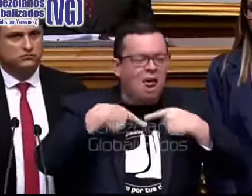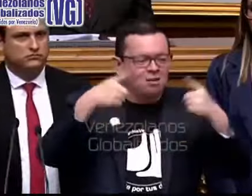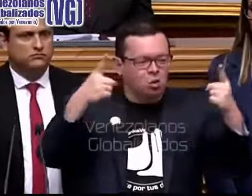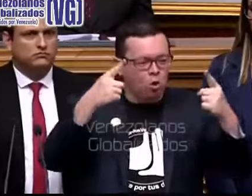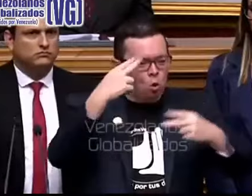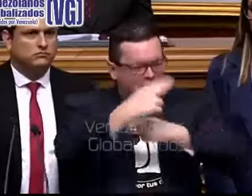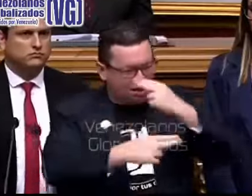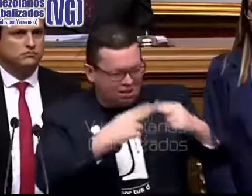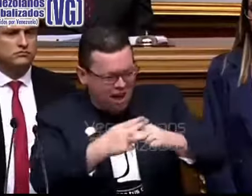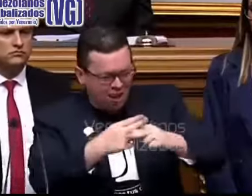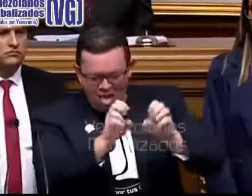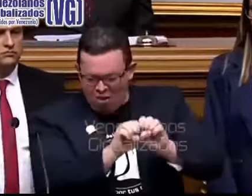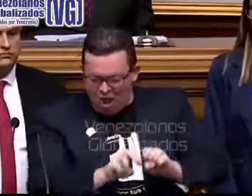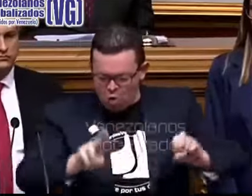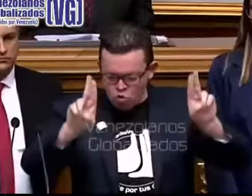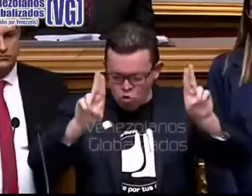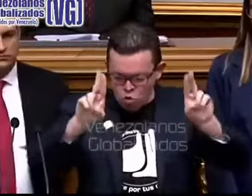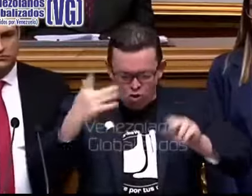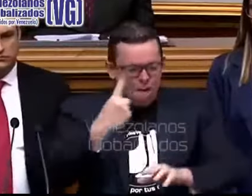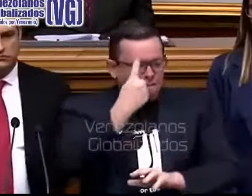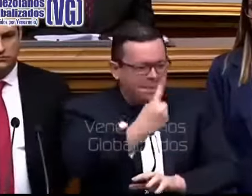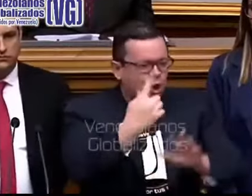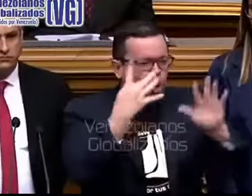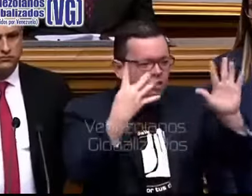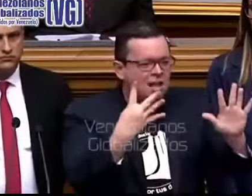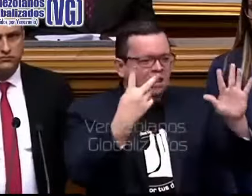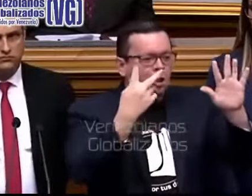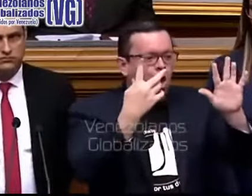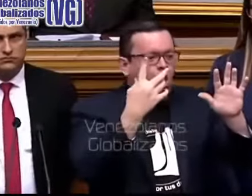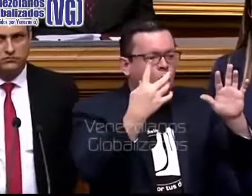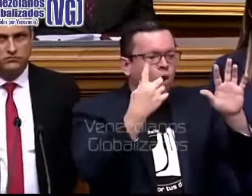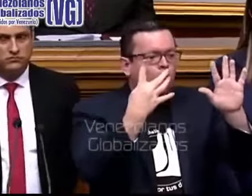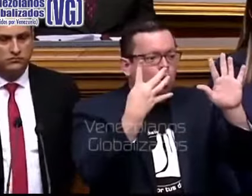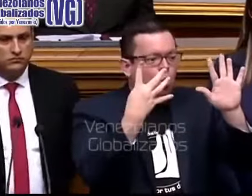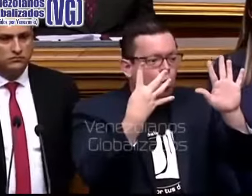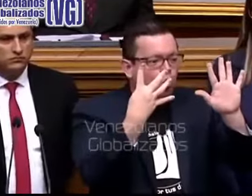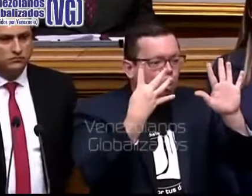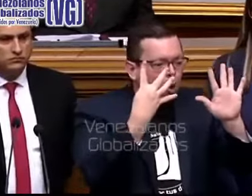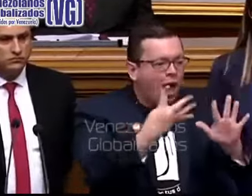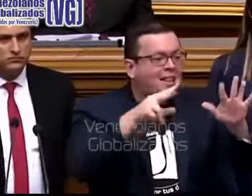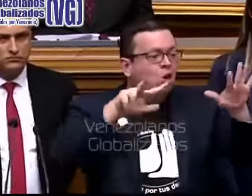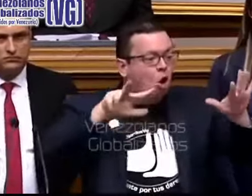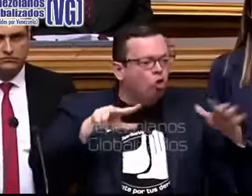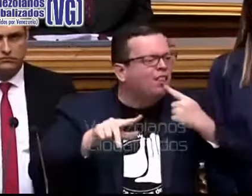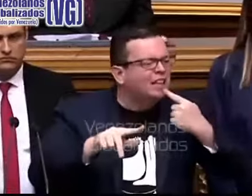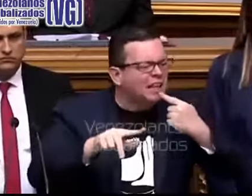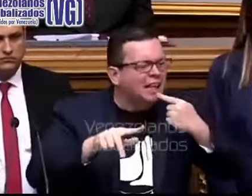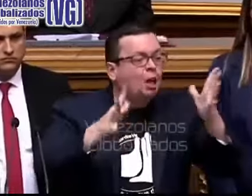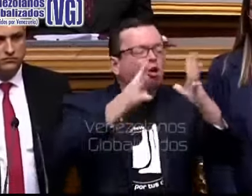tal como lo establece la Declaración Universal de los Derechos Humanos, emanada en el año 1948.